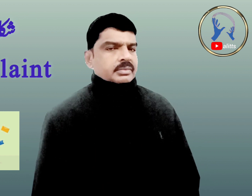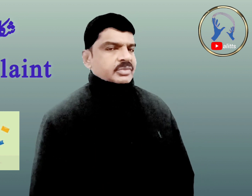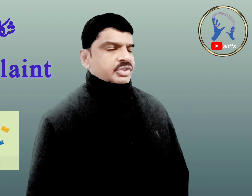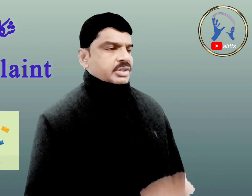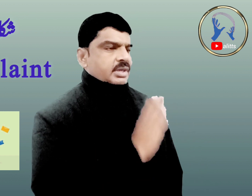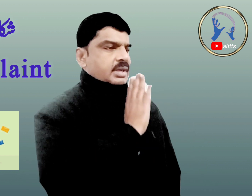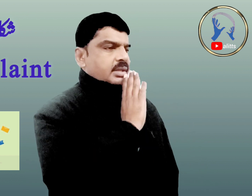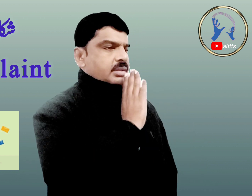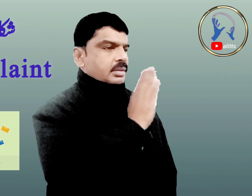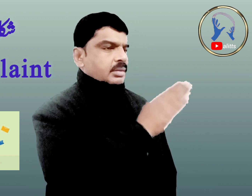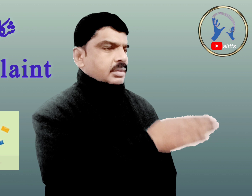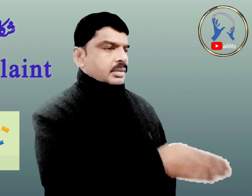शिकायत,